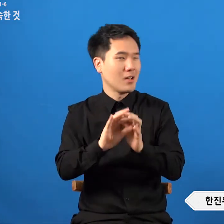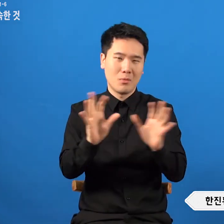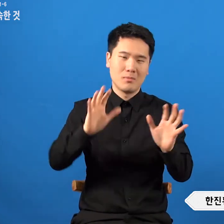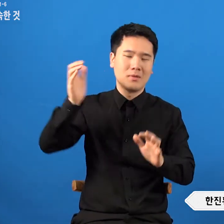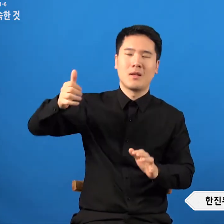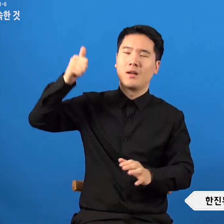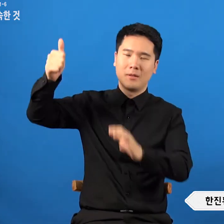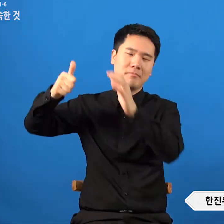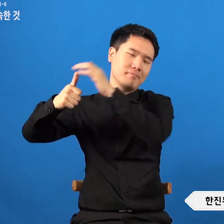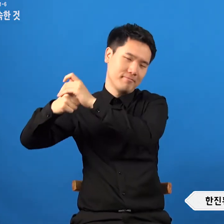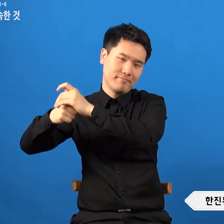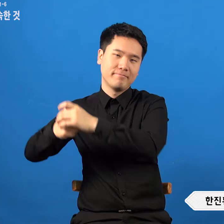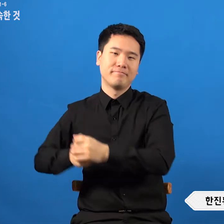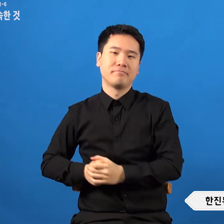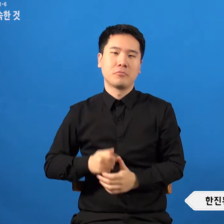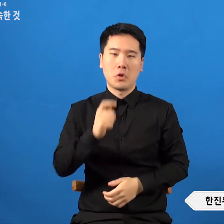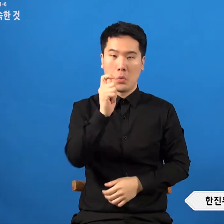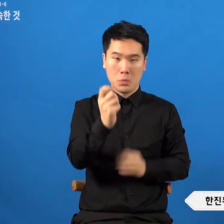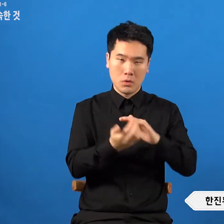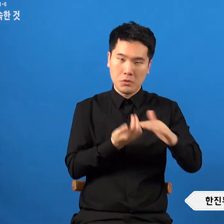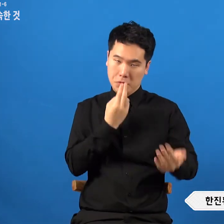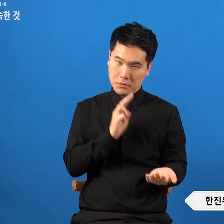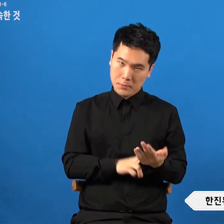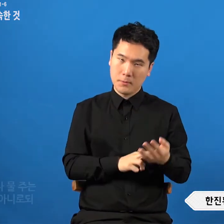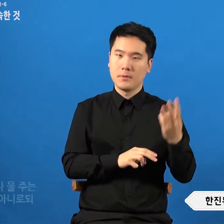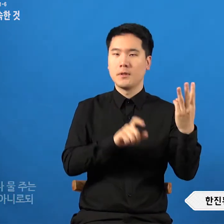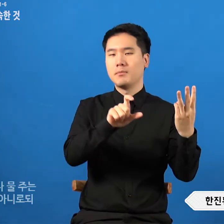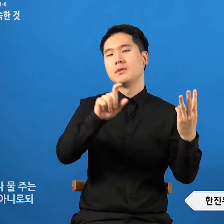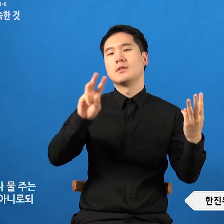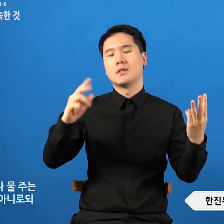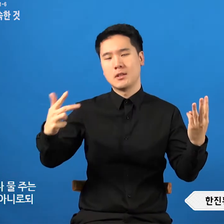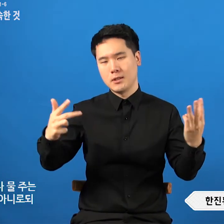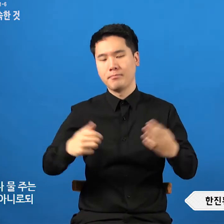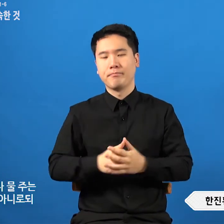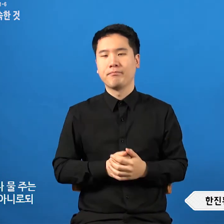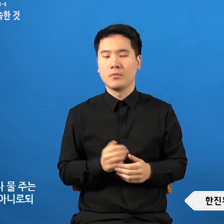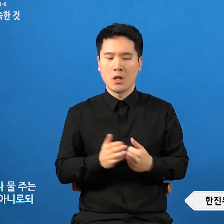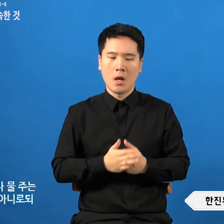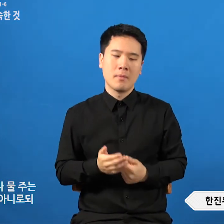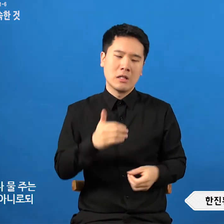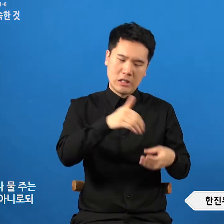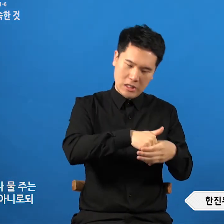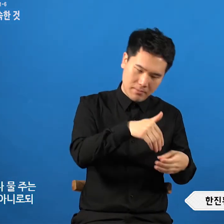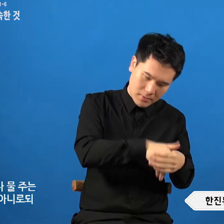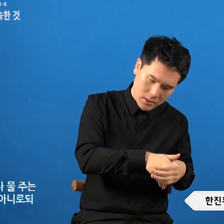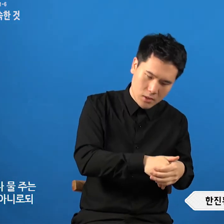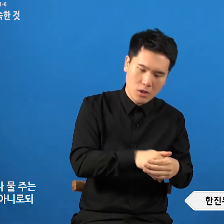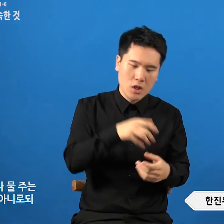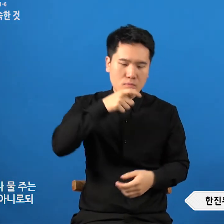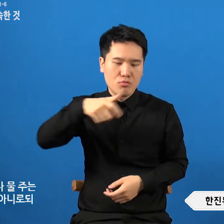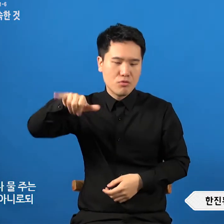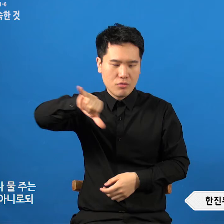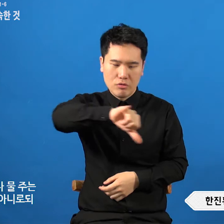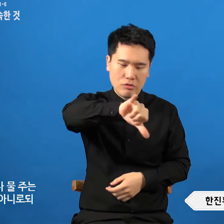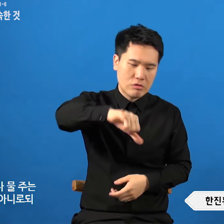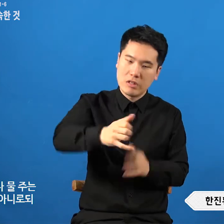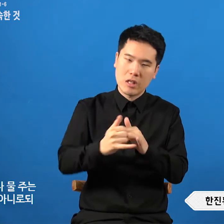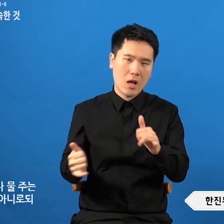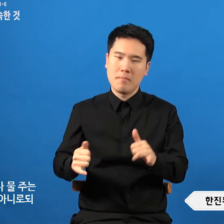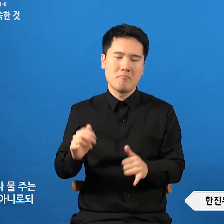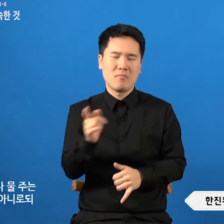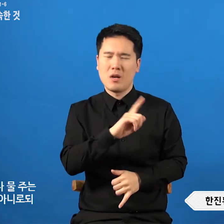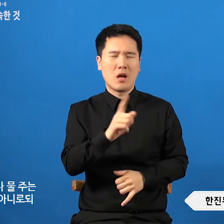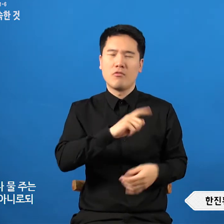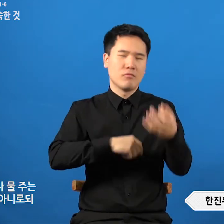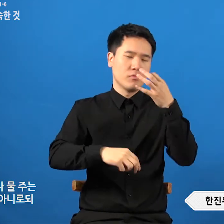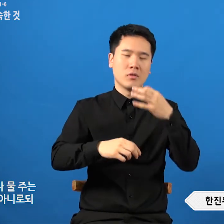하나님께 다 맡겨드려야 됩니다. 고린도전서 3장 7절에도 그런즉 심는 이나 물 주는 이는 아무것도 아니로되